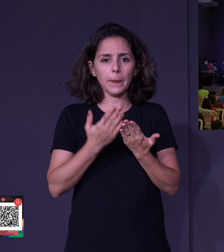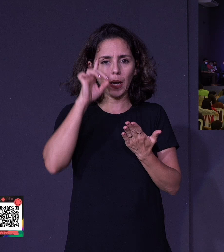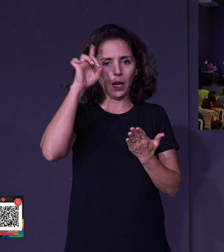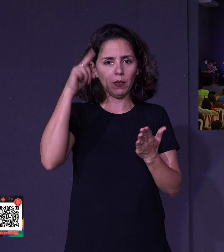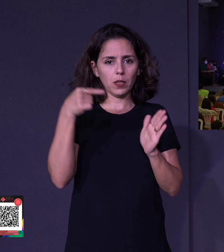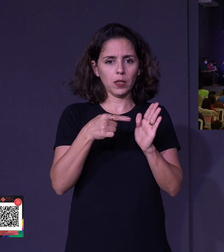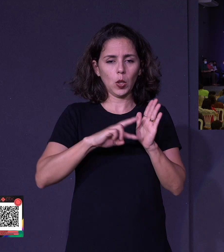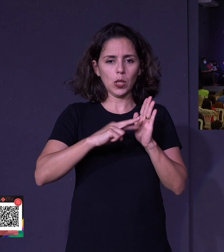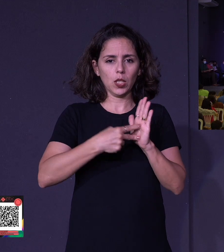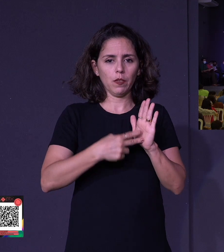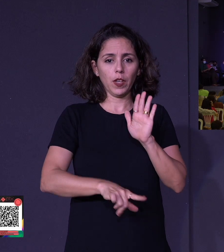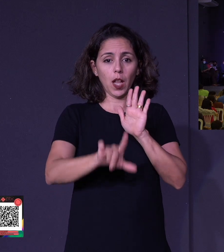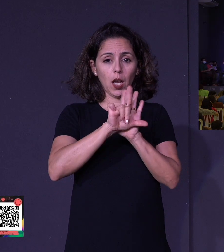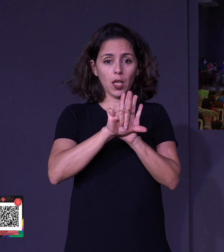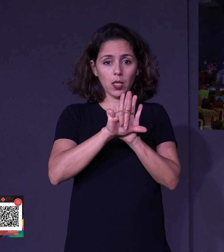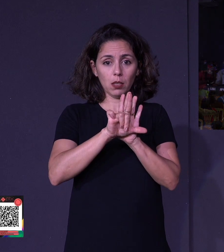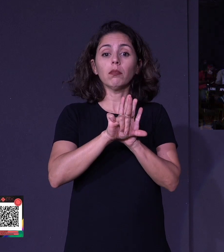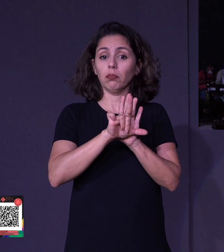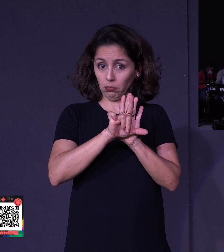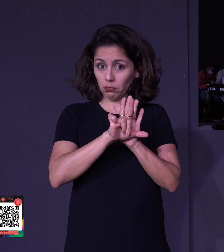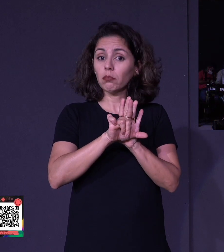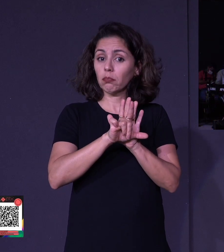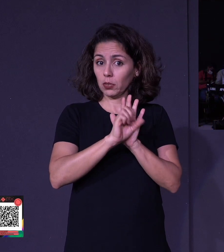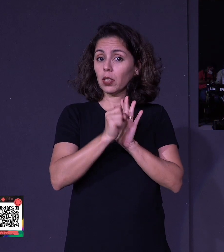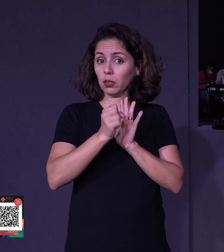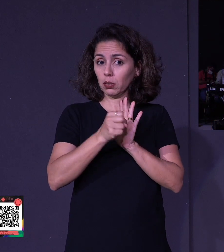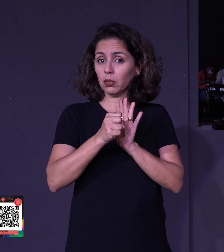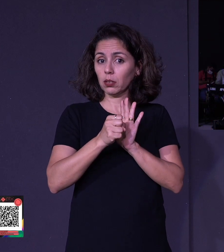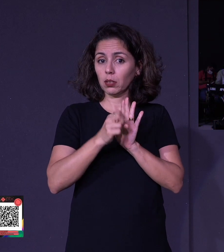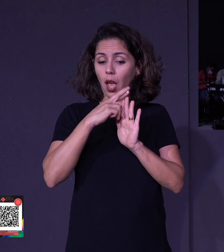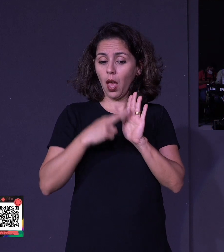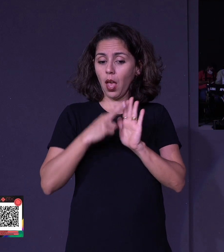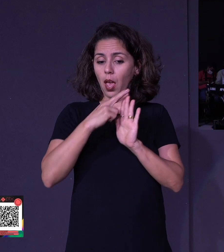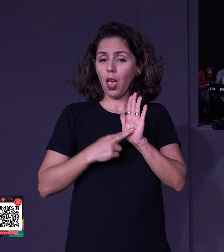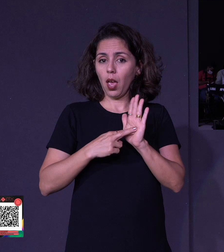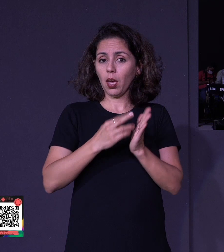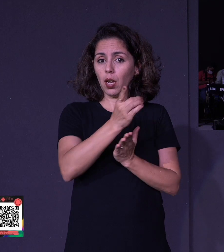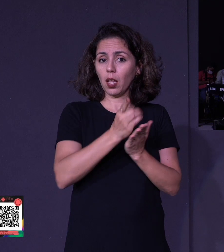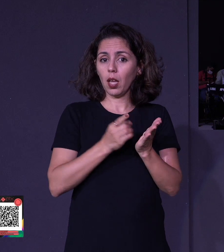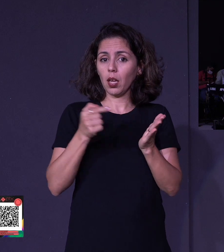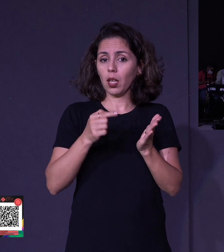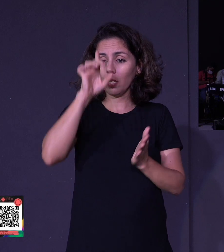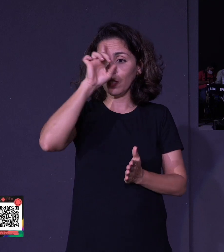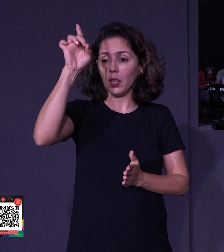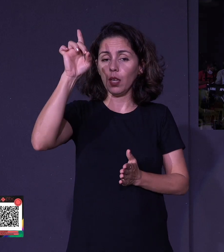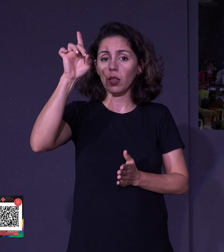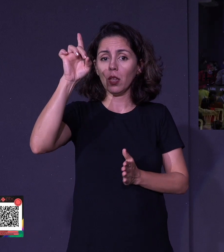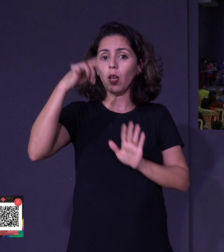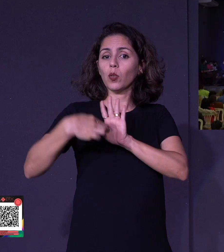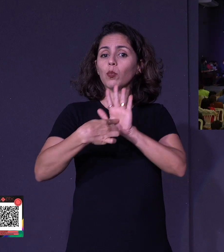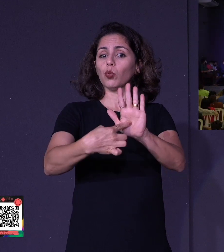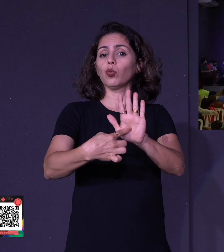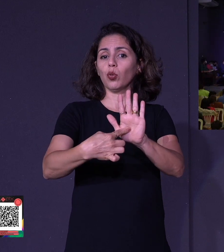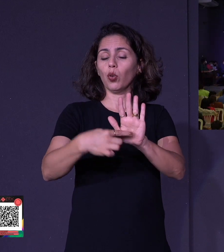é, os decretos e as ordenanças que o Senhor, o seu Deus, ordenou que eu lhes ensinasse, para que vocês os cumpram na terra para a